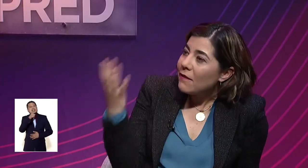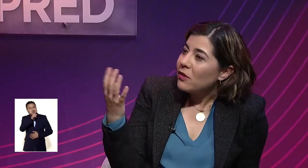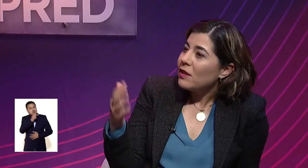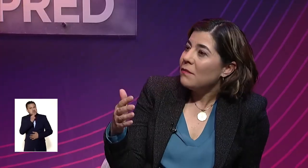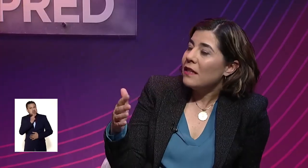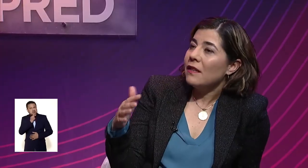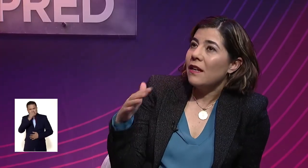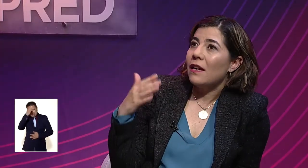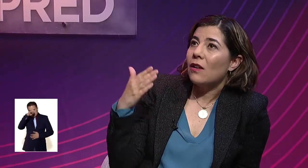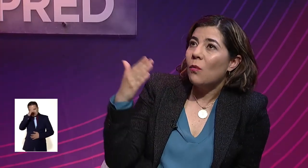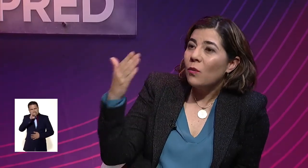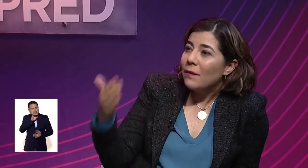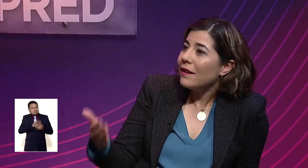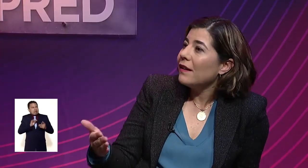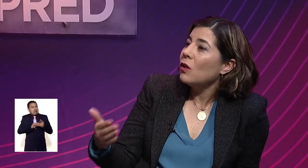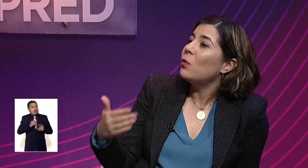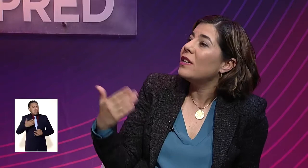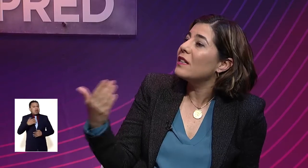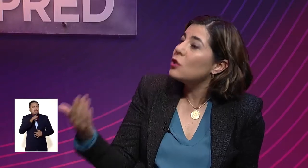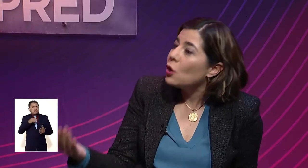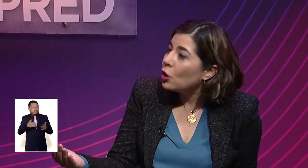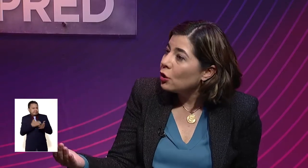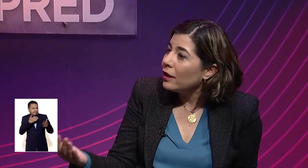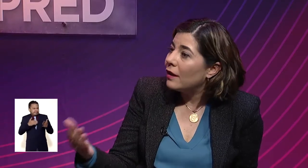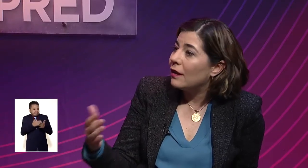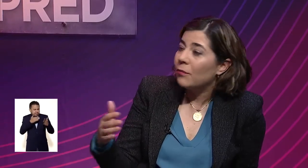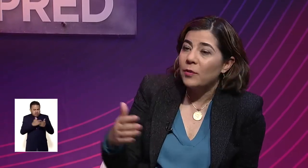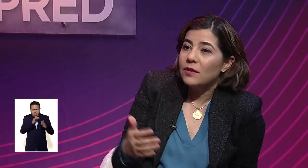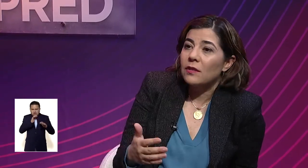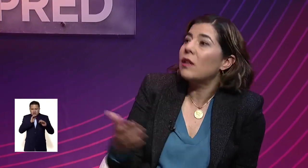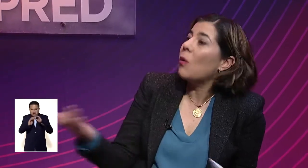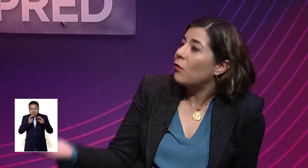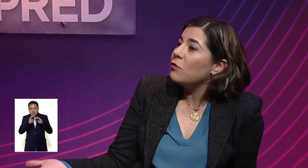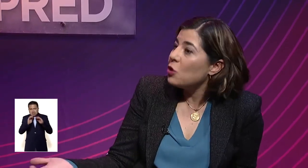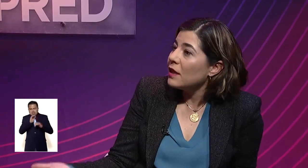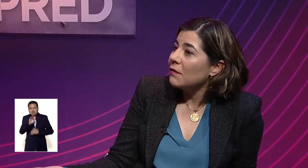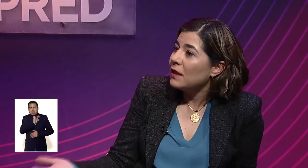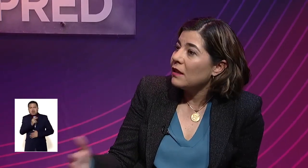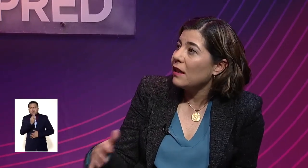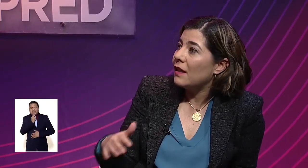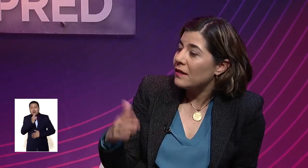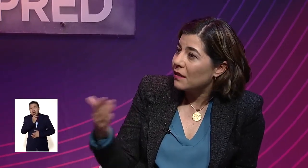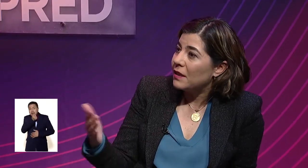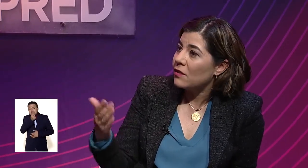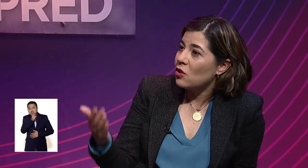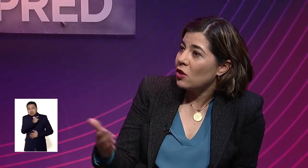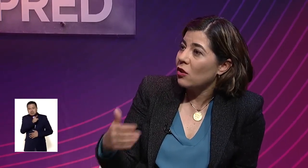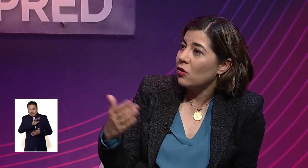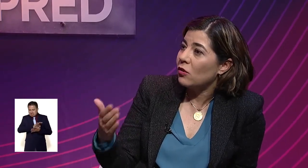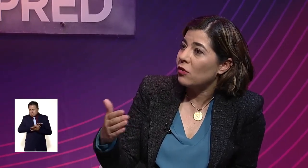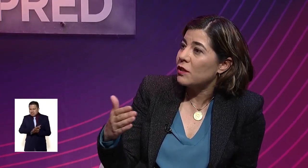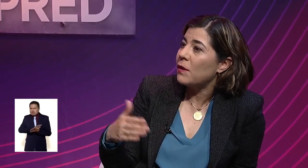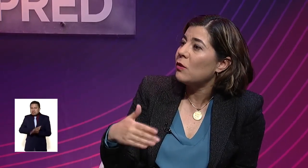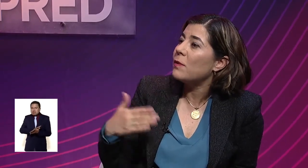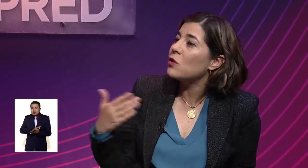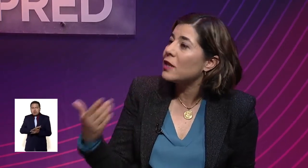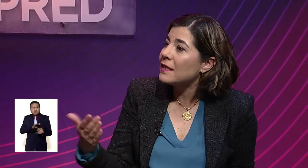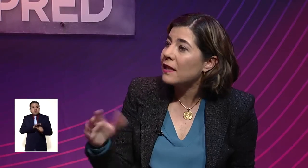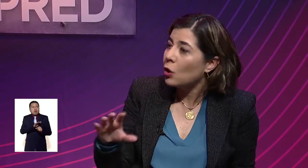yo también como una barrera de comunicación, pues como funciona también la discriminación con respecto a personas que no